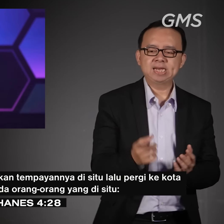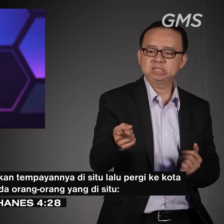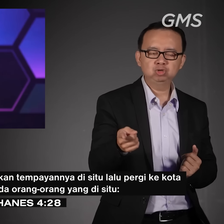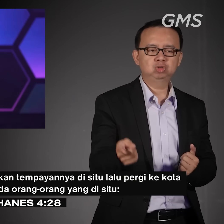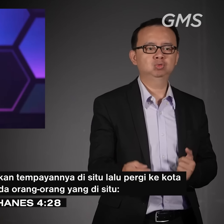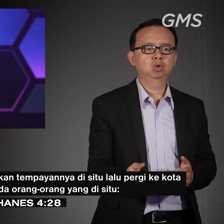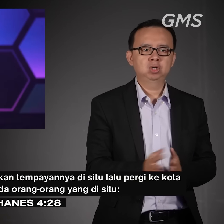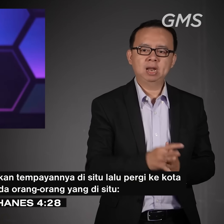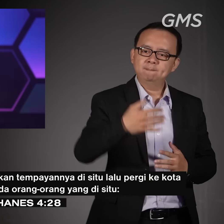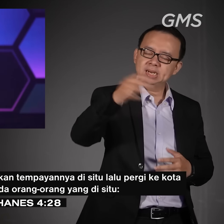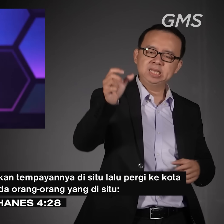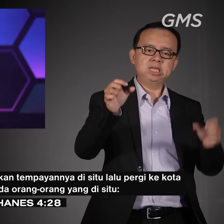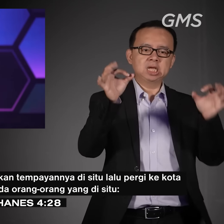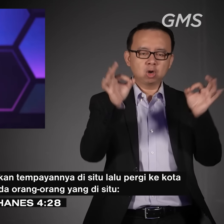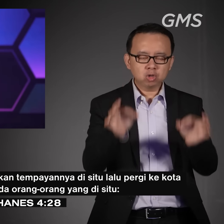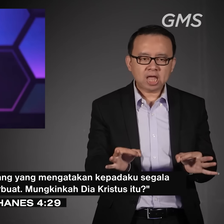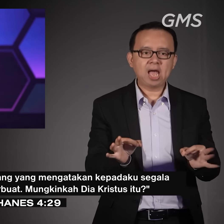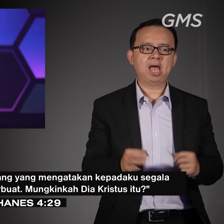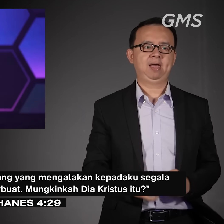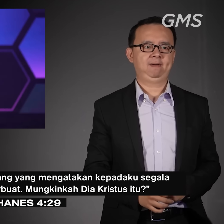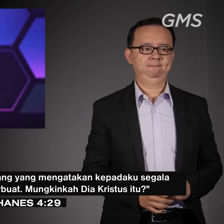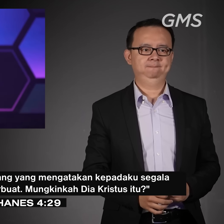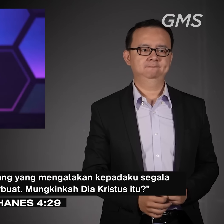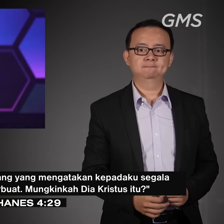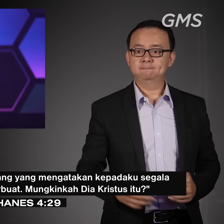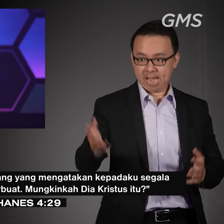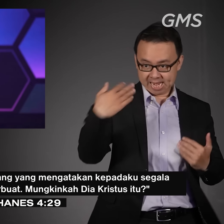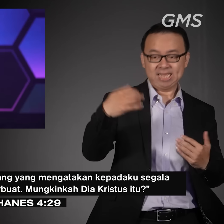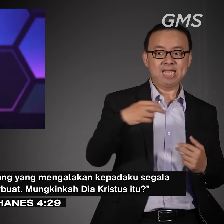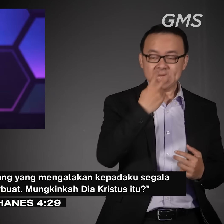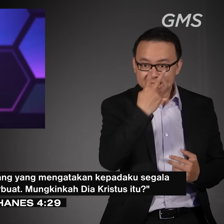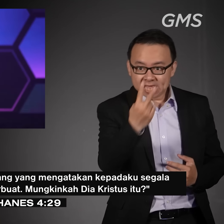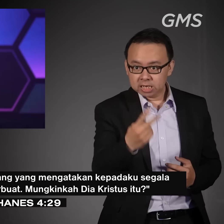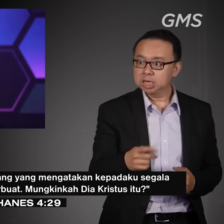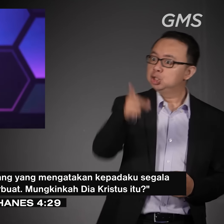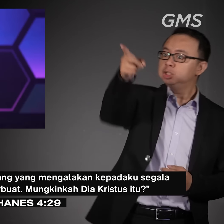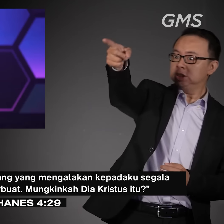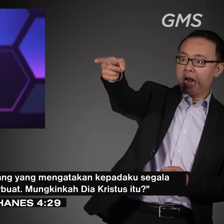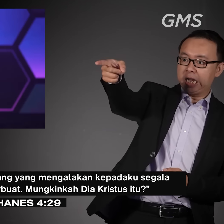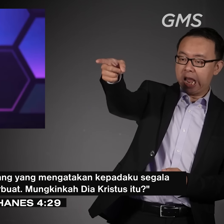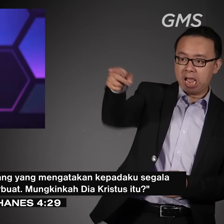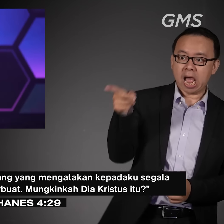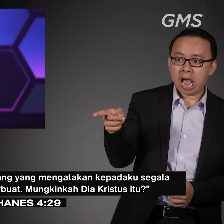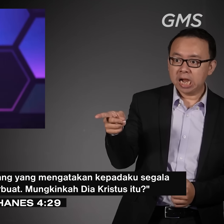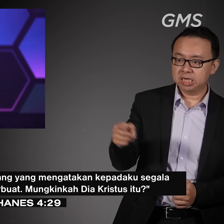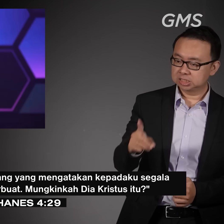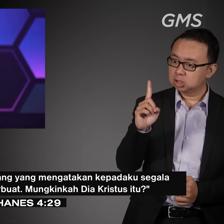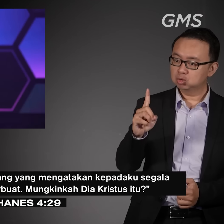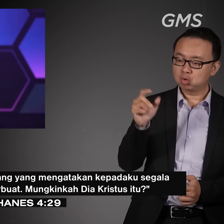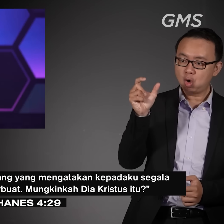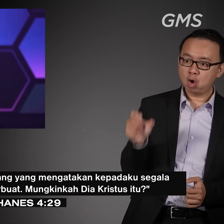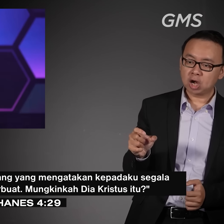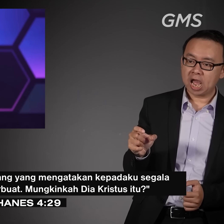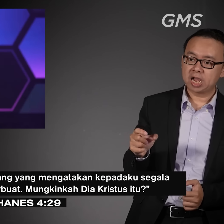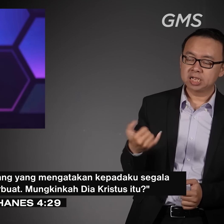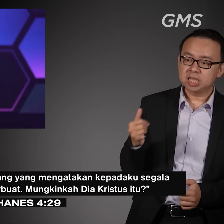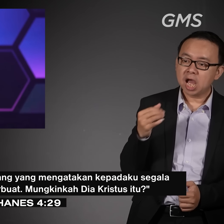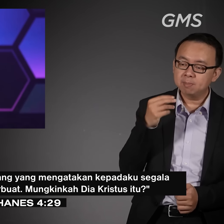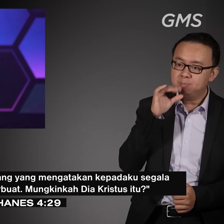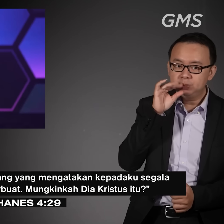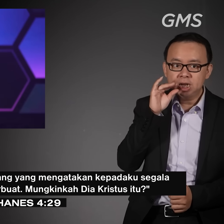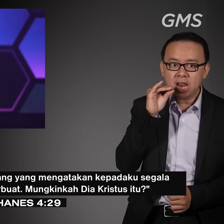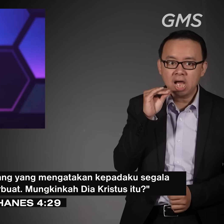kepada orang-orang yang di situ, "Mari, lihat, di sana ada seorang yang mengatakan kepadaku